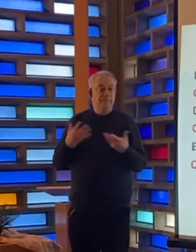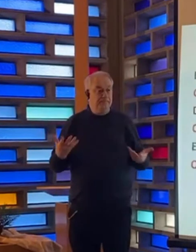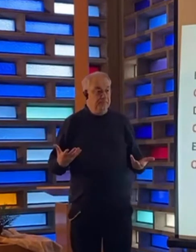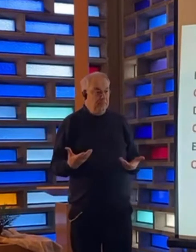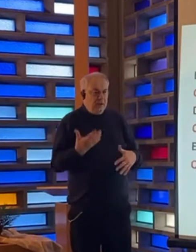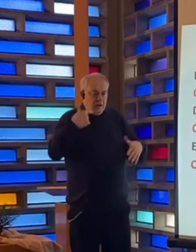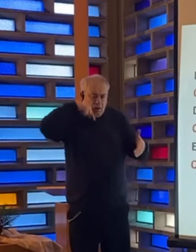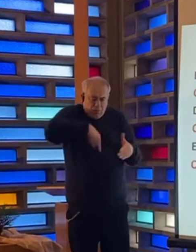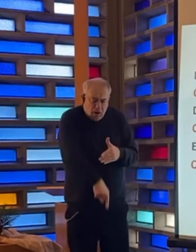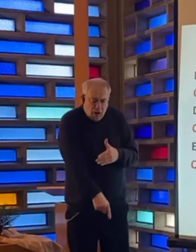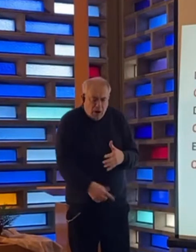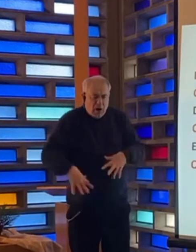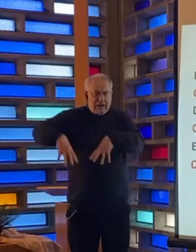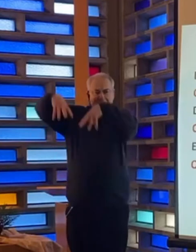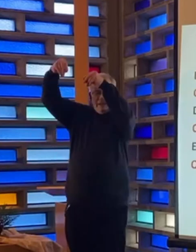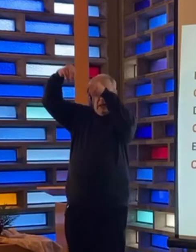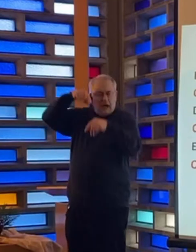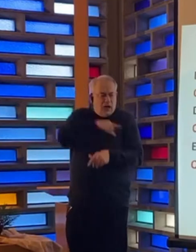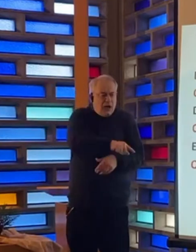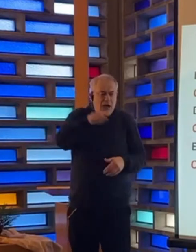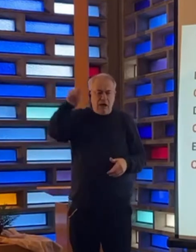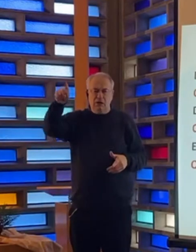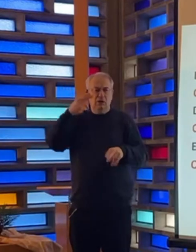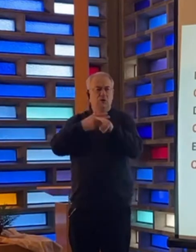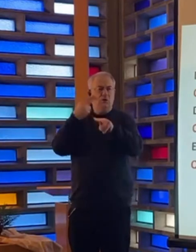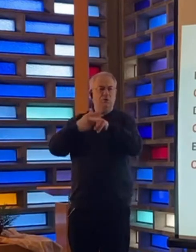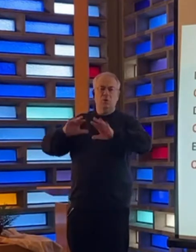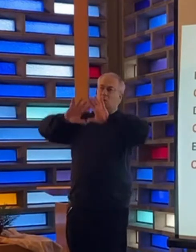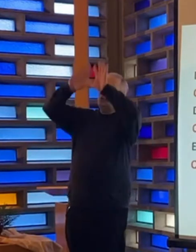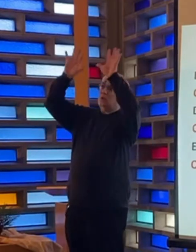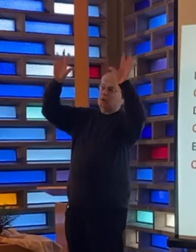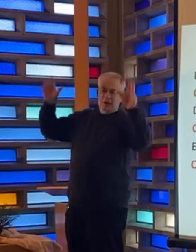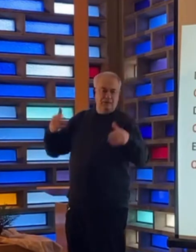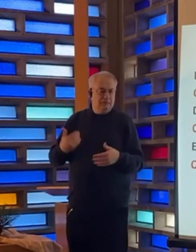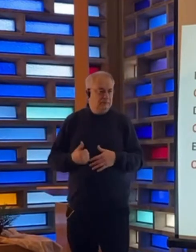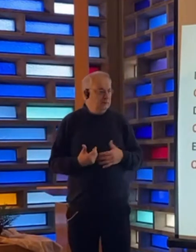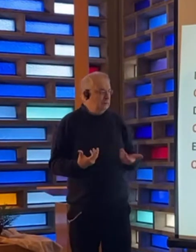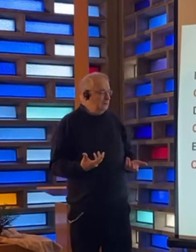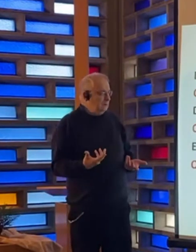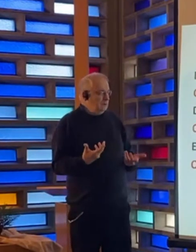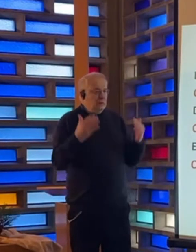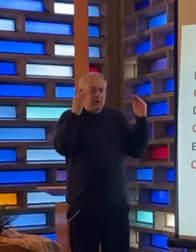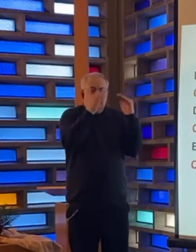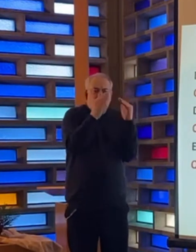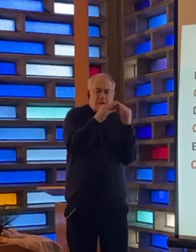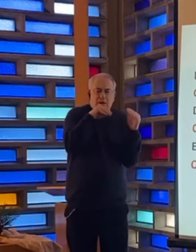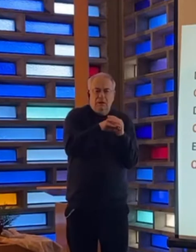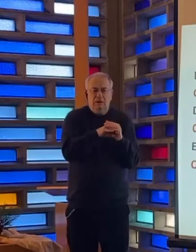bas-fonds et les cathédrales, que le nom de Dieu soit loué. Dans les maisons et derrière les